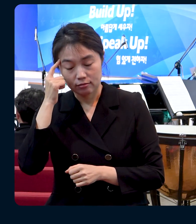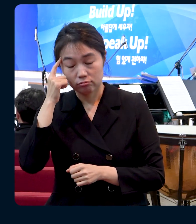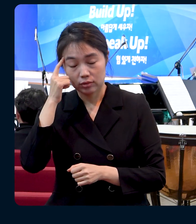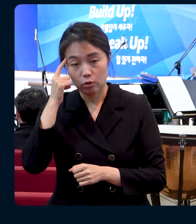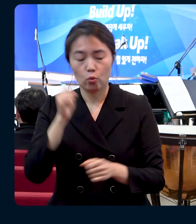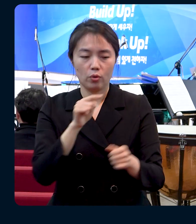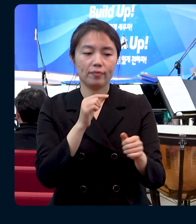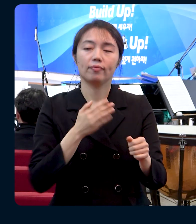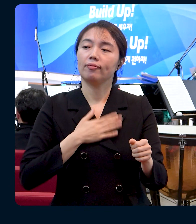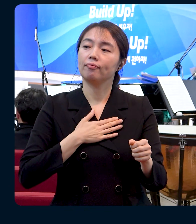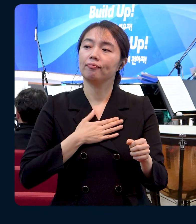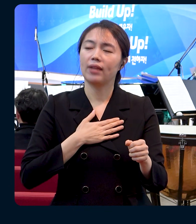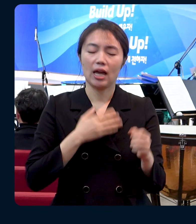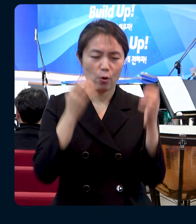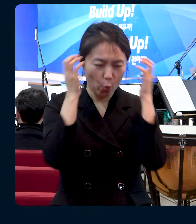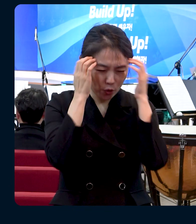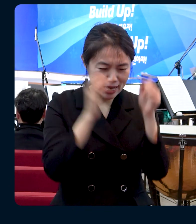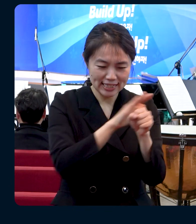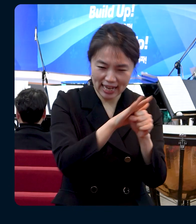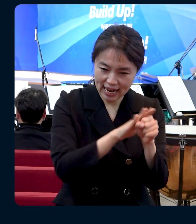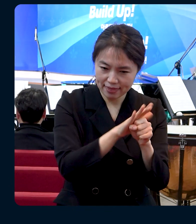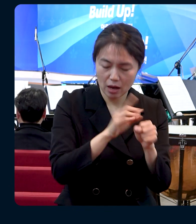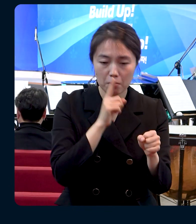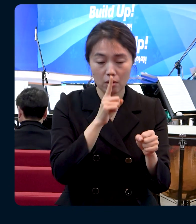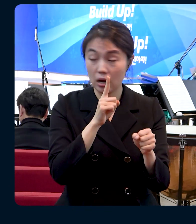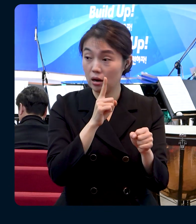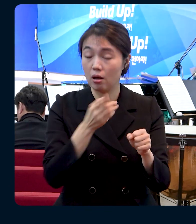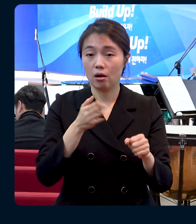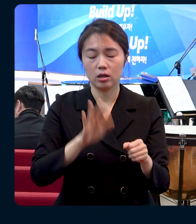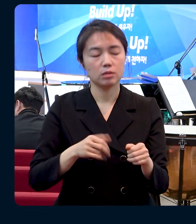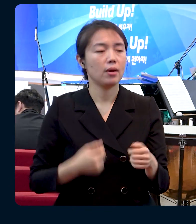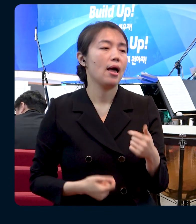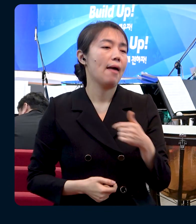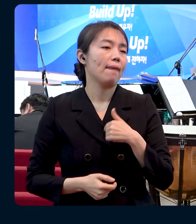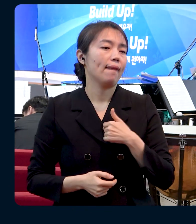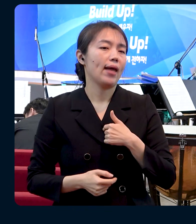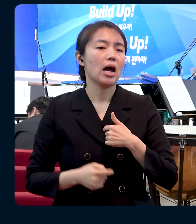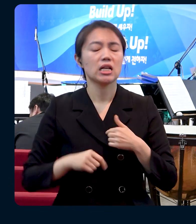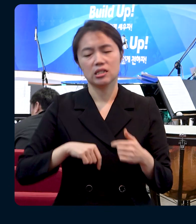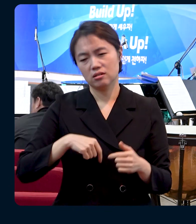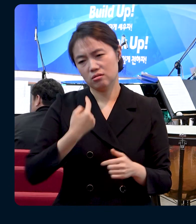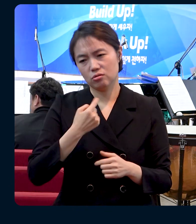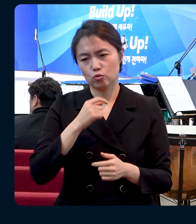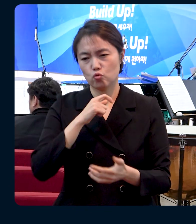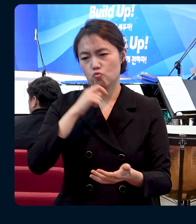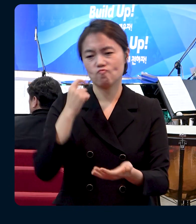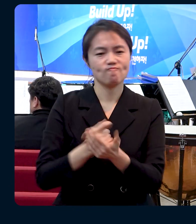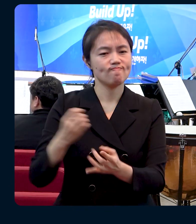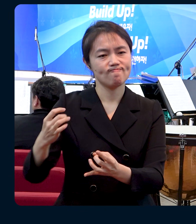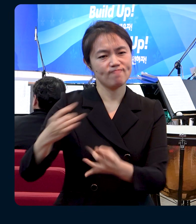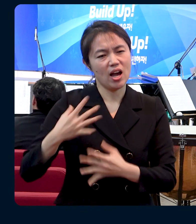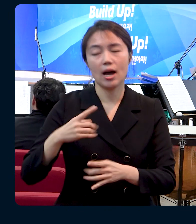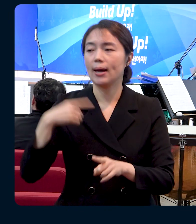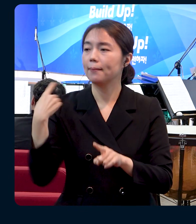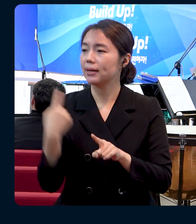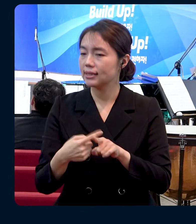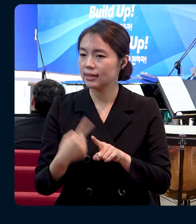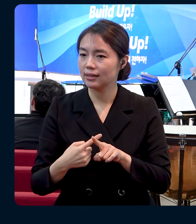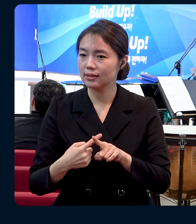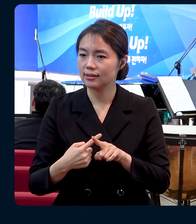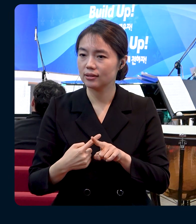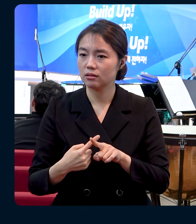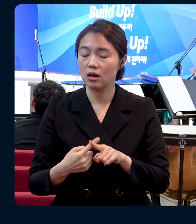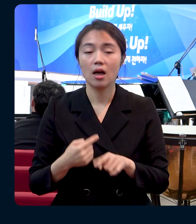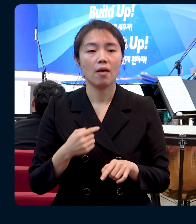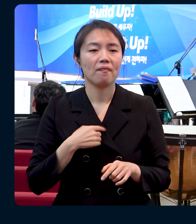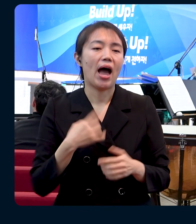말하면서 스스로를 기만하는 거예요. 이게 내 운명, 나 그거 사랑하겠어. 힘들고 어렵지만 이게 내 운명,